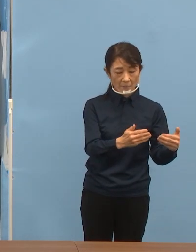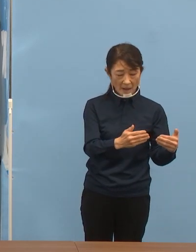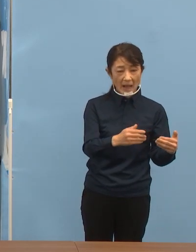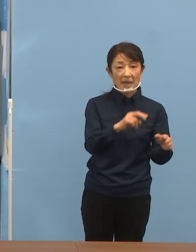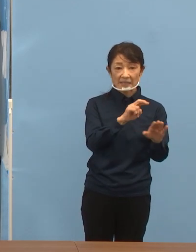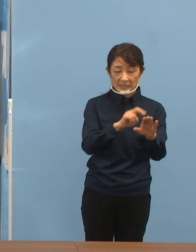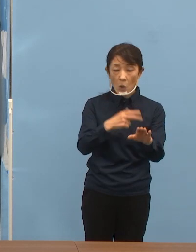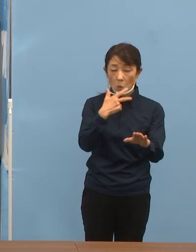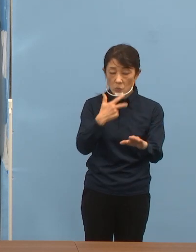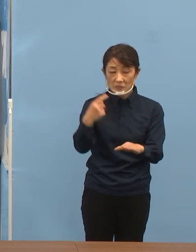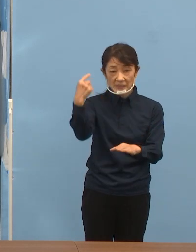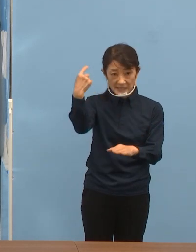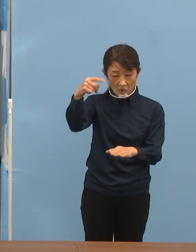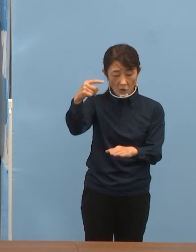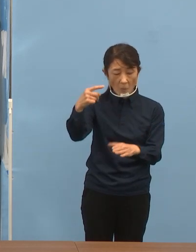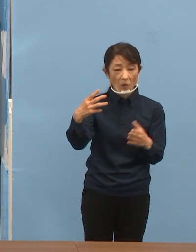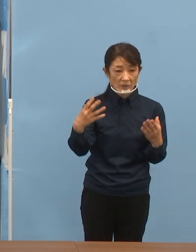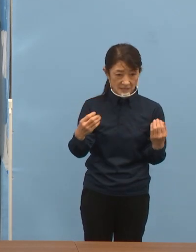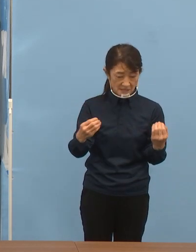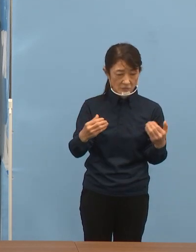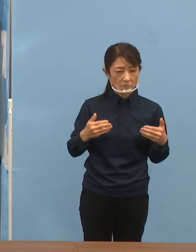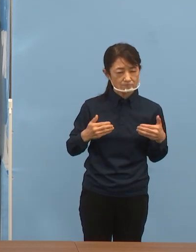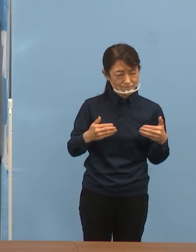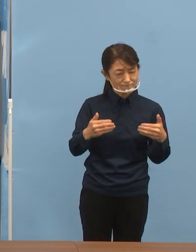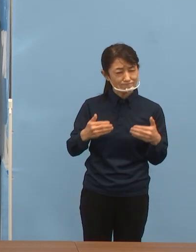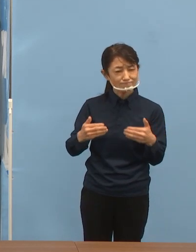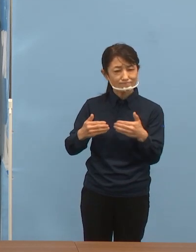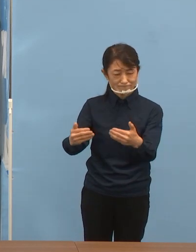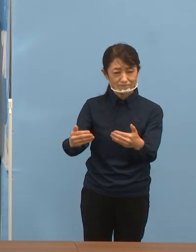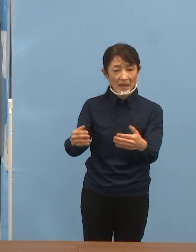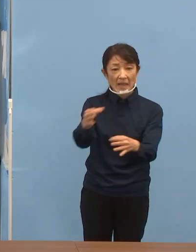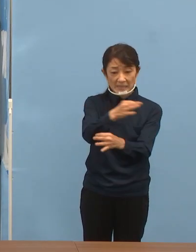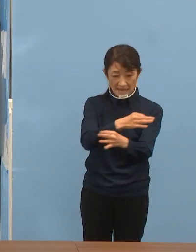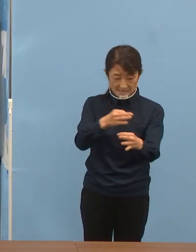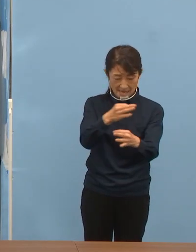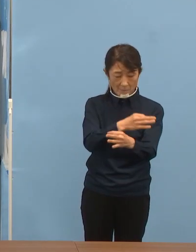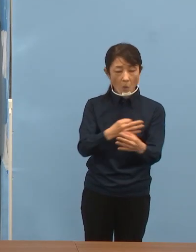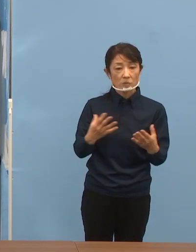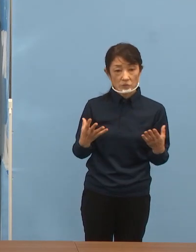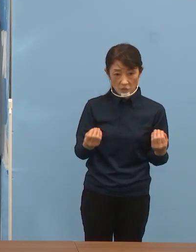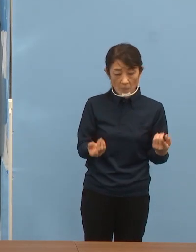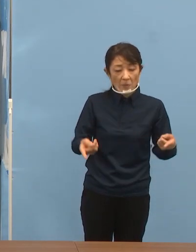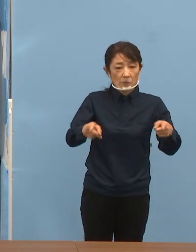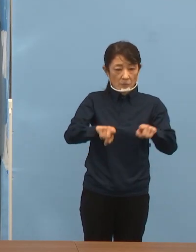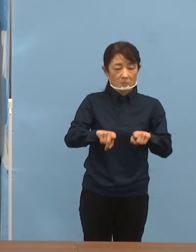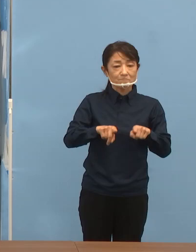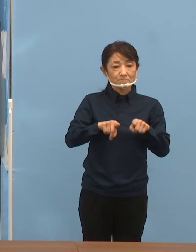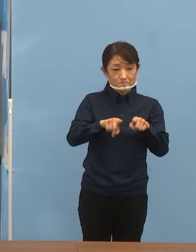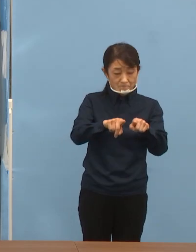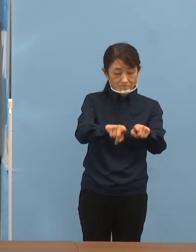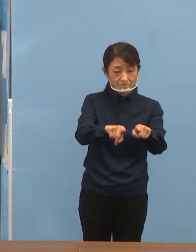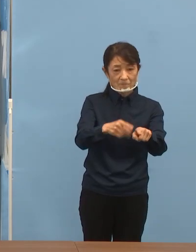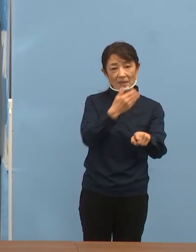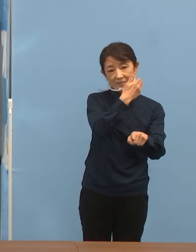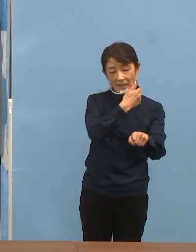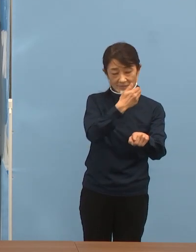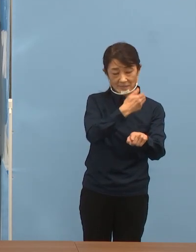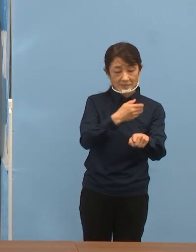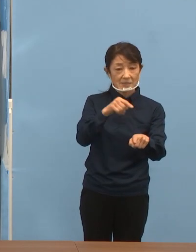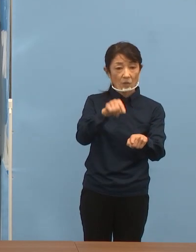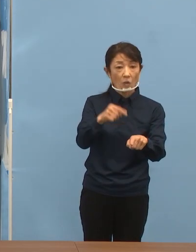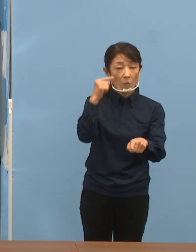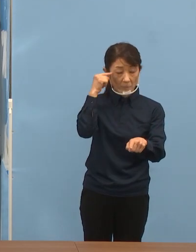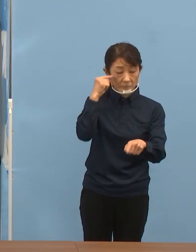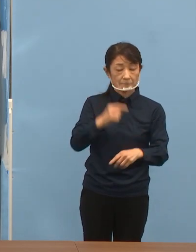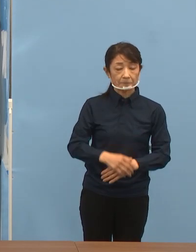維持できる範囲の中で、可能な限り経済を止めずに、コロナとの共生を図っていくことが重要であることから、県民の皆様